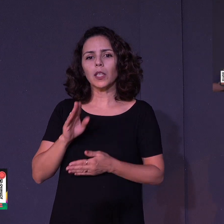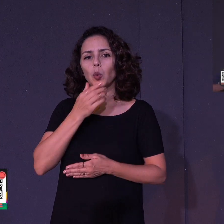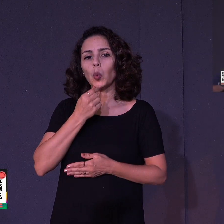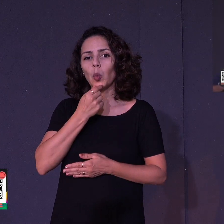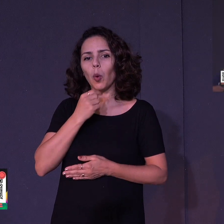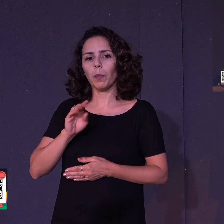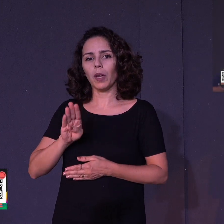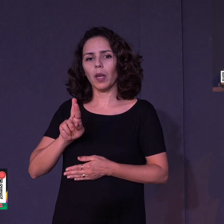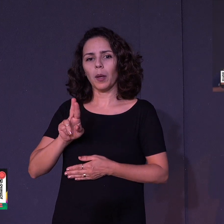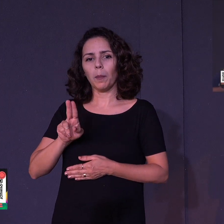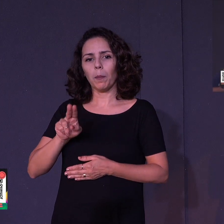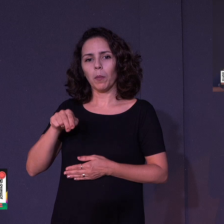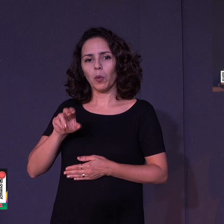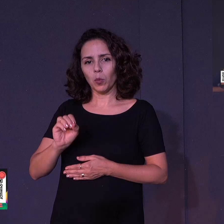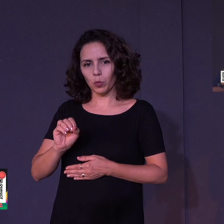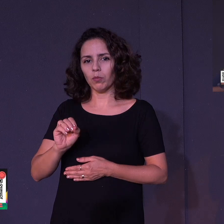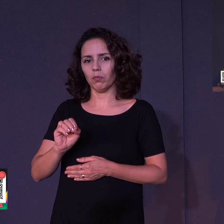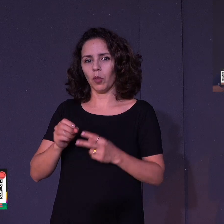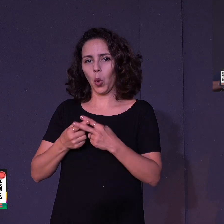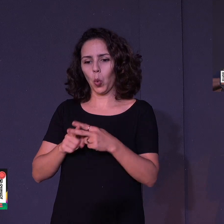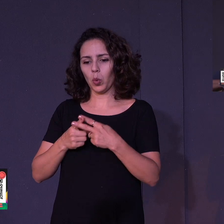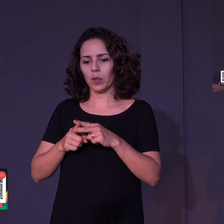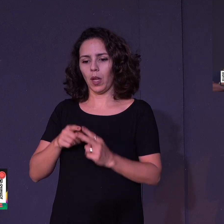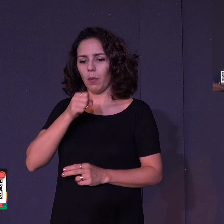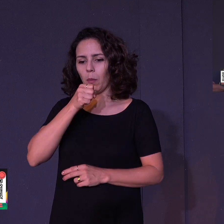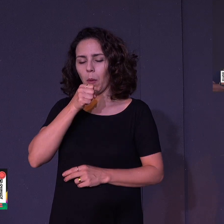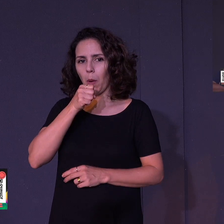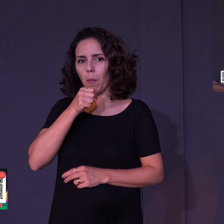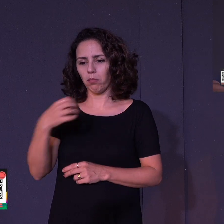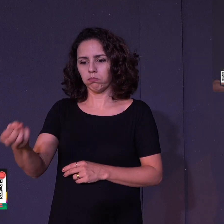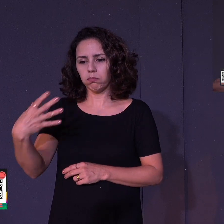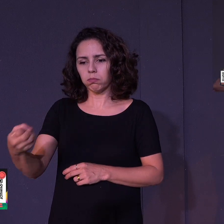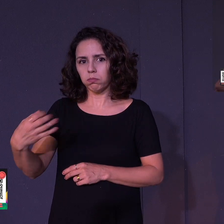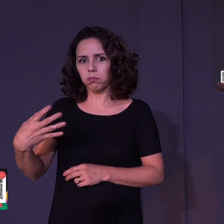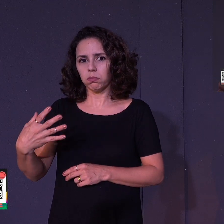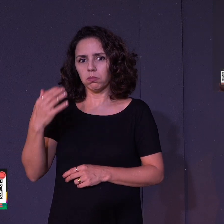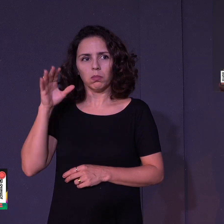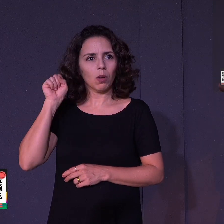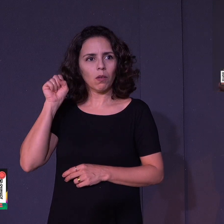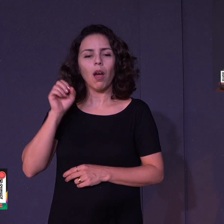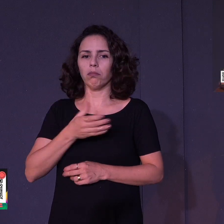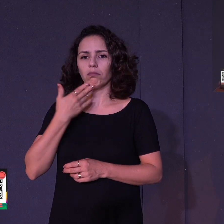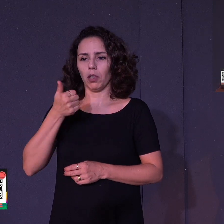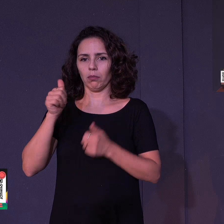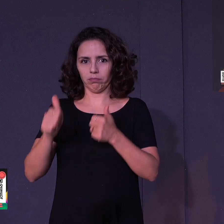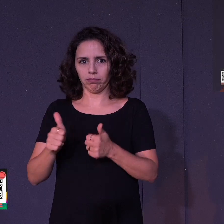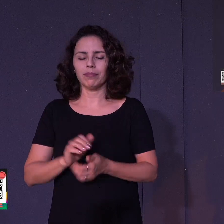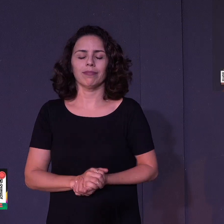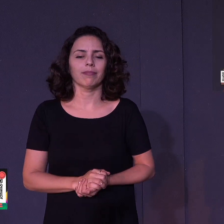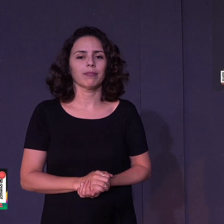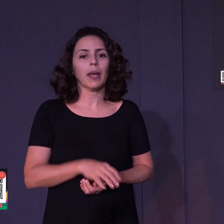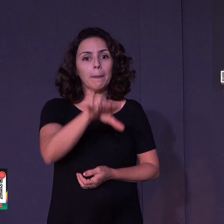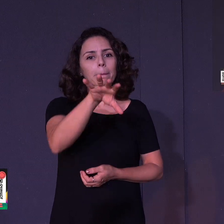melhora um pouquinho meu retorno, por favor. Obrigado. Pega a sua Bíblia. Abra no livro de Eclesiastes,